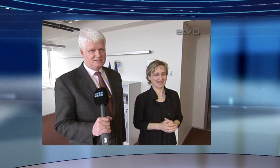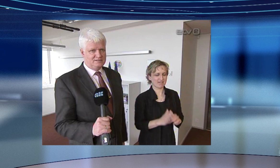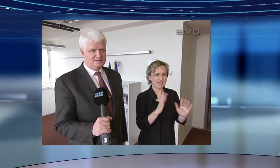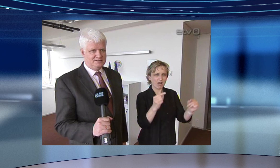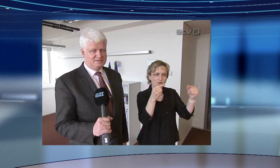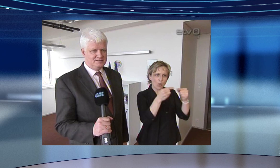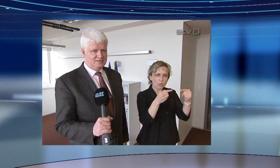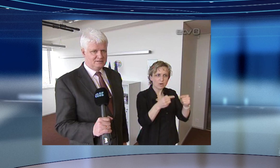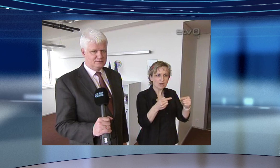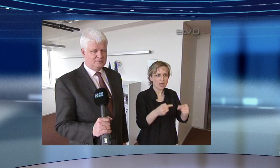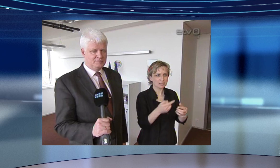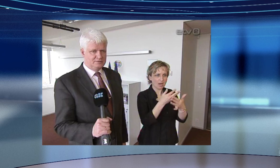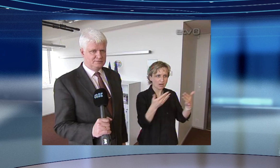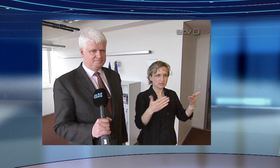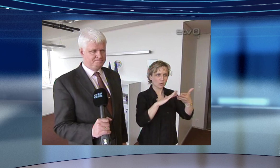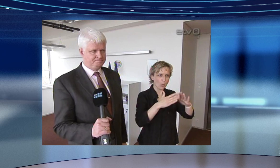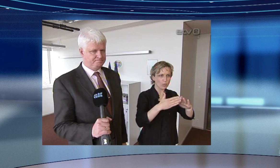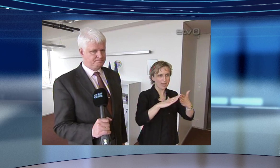konkreetsed asjad siin täna ka kokku lepitud.